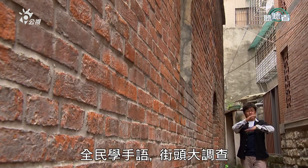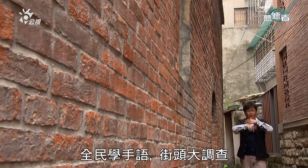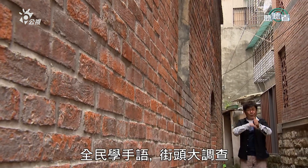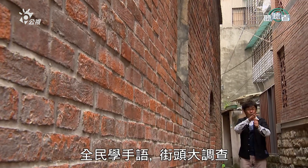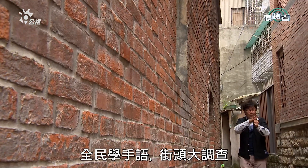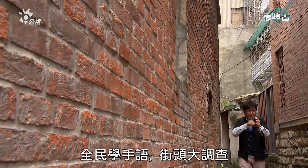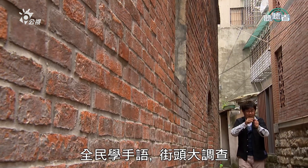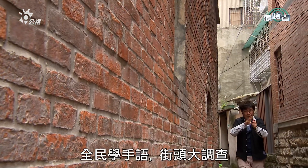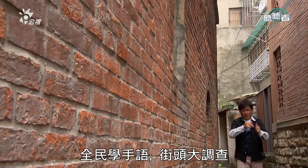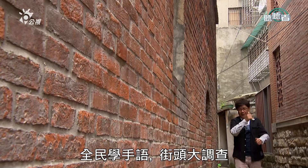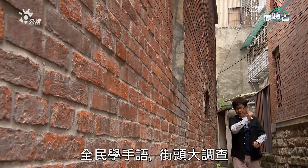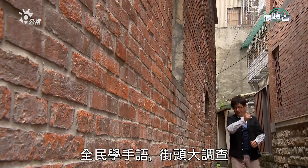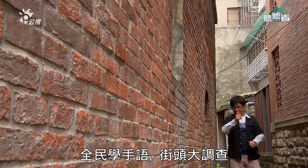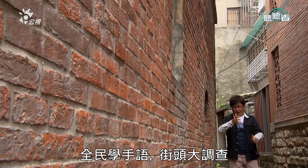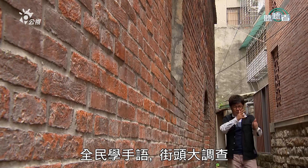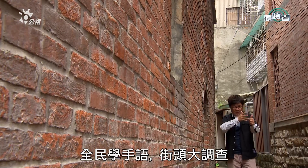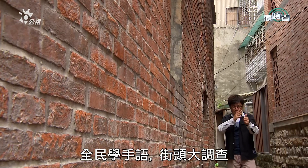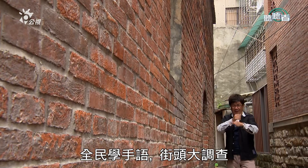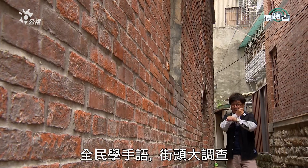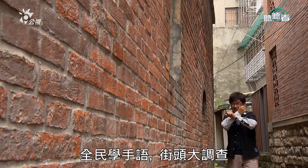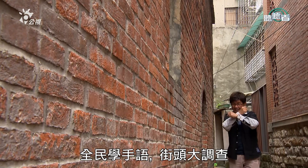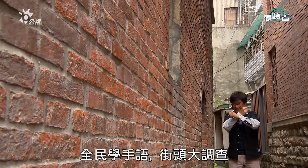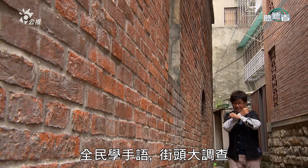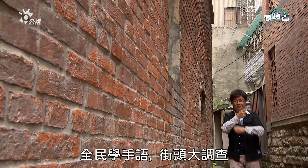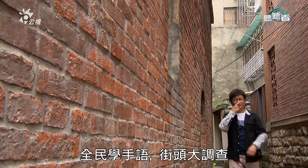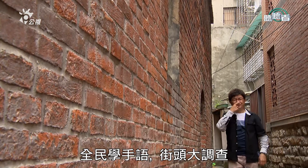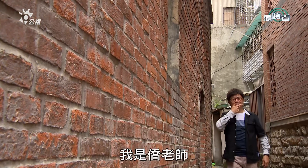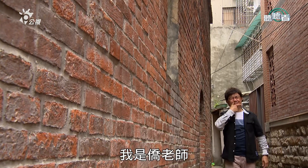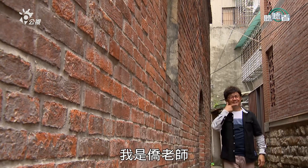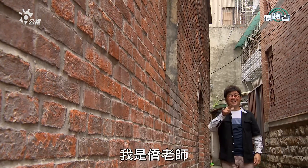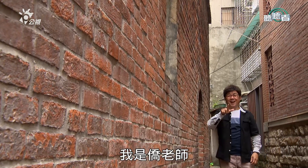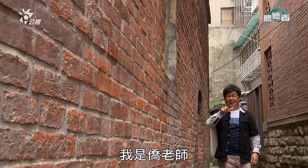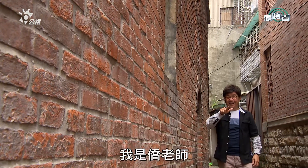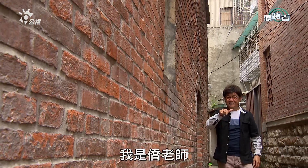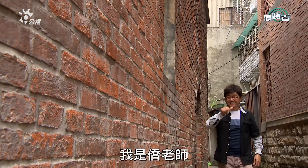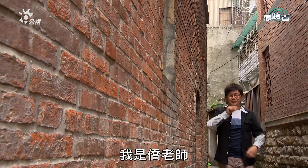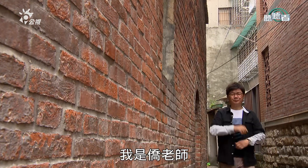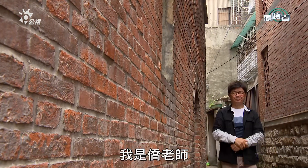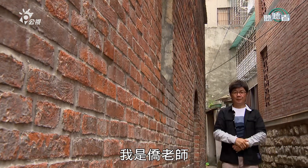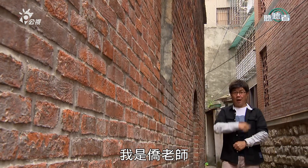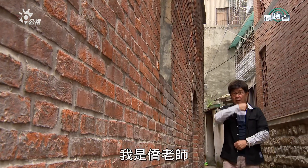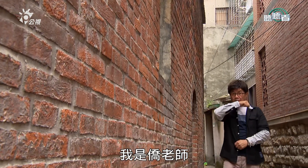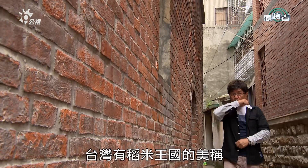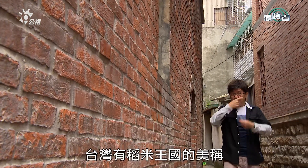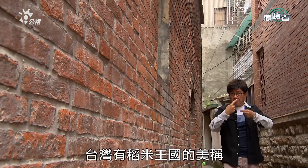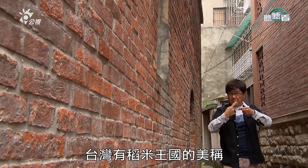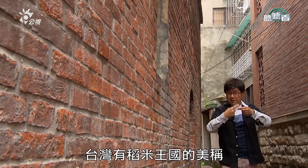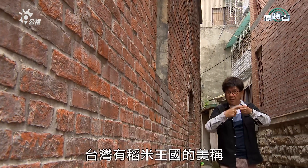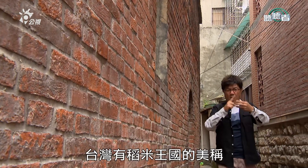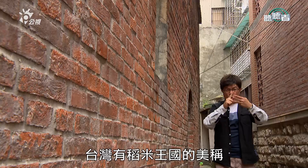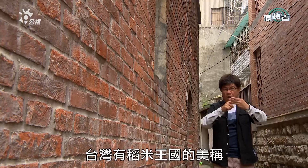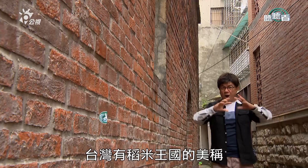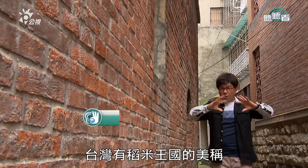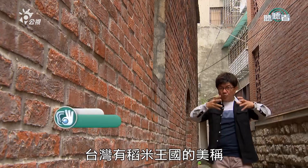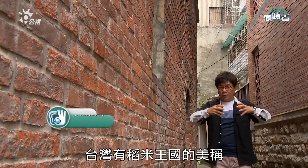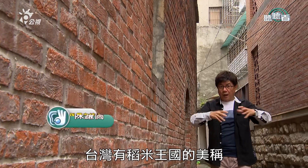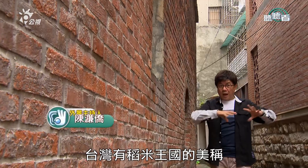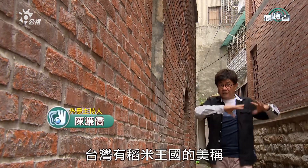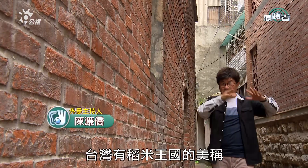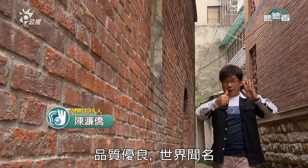全民学手语，街头大调查，我是乔老师。台湾呢有稻米王国的美称，